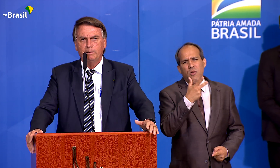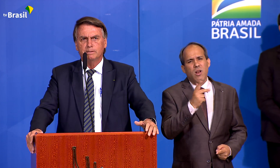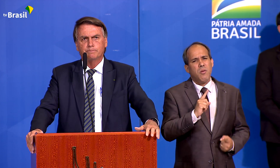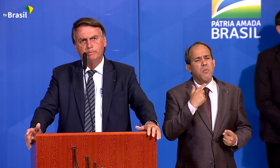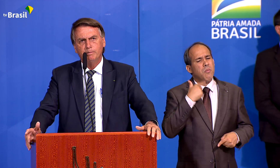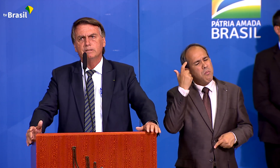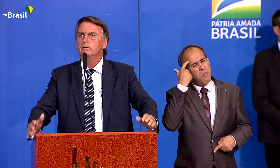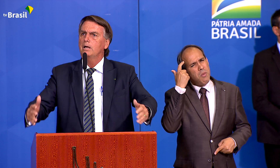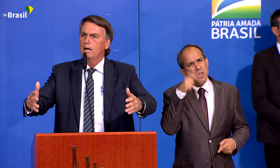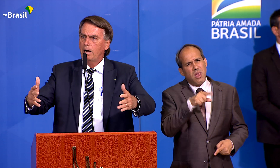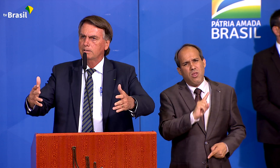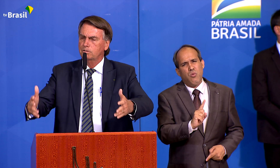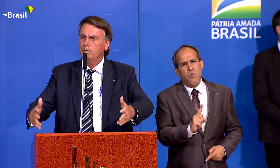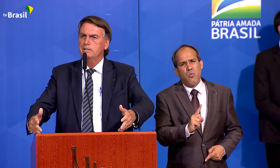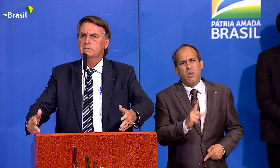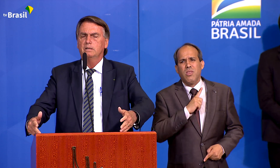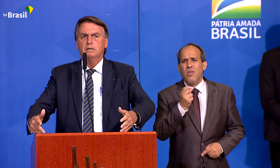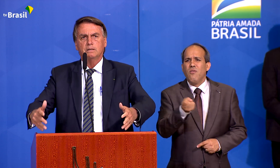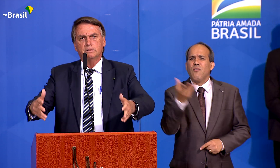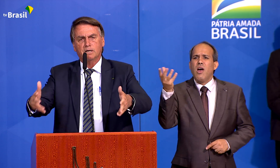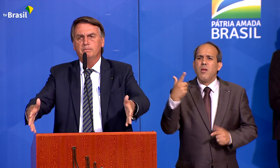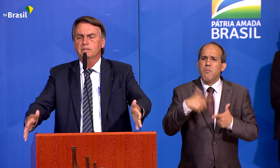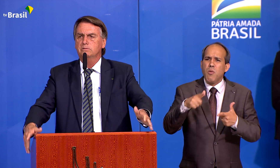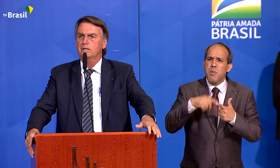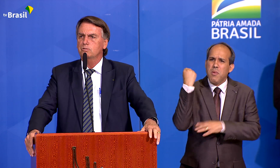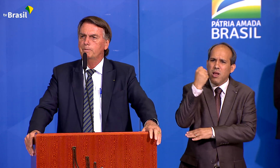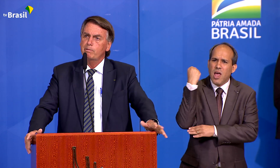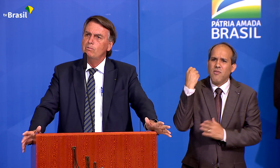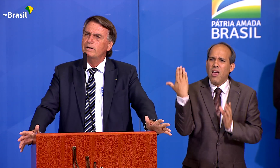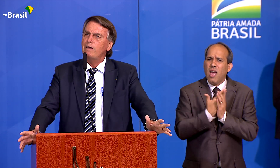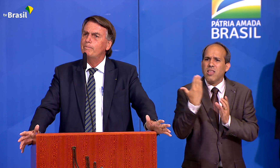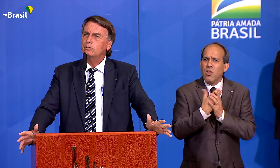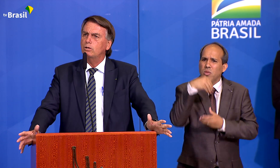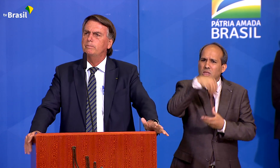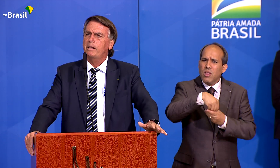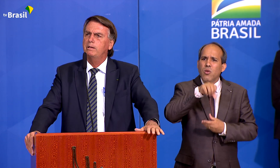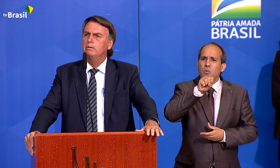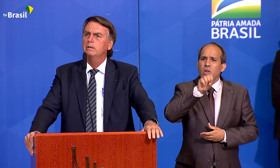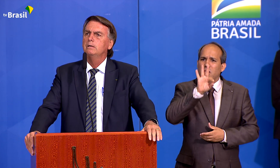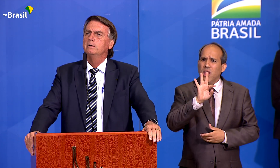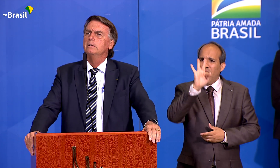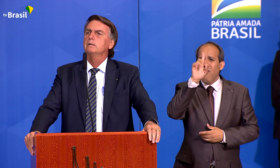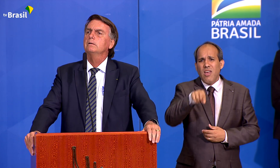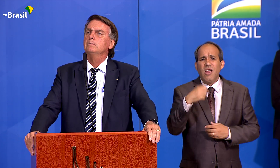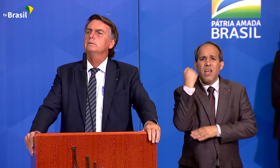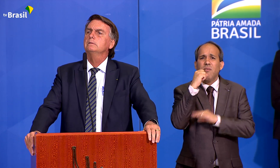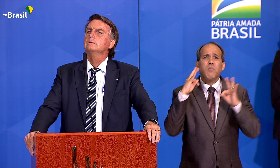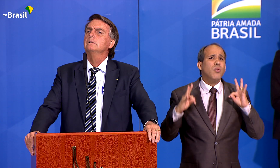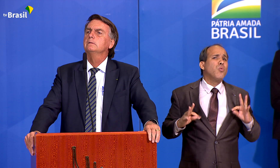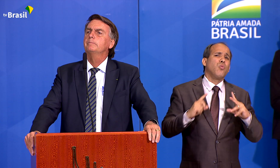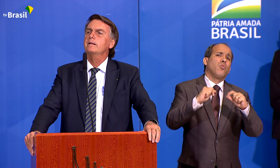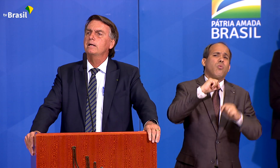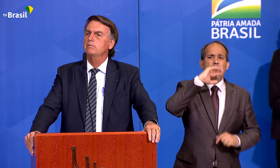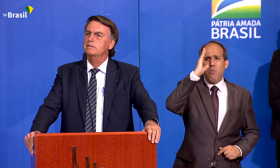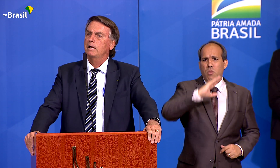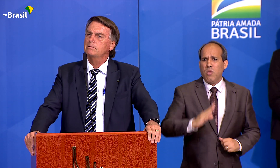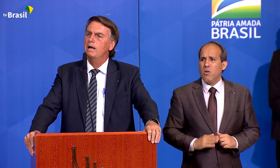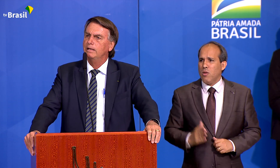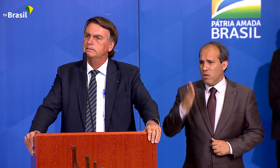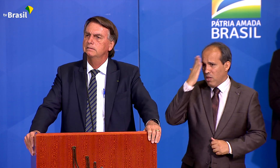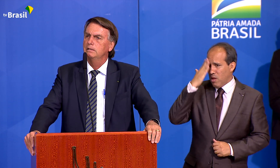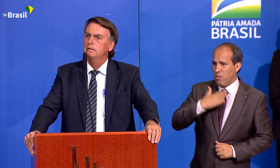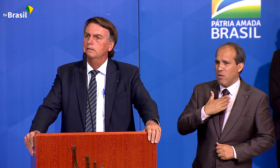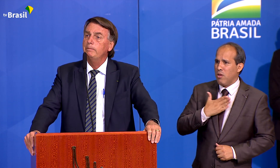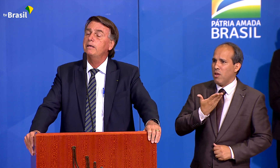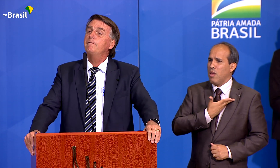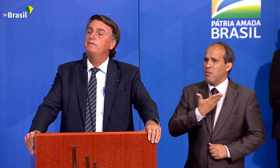problemas problema não ações que tramitam no Supremo são grave para todo Brasil Olá Prezado